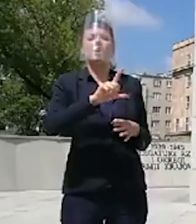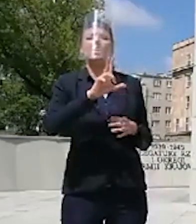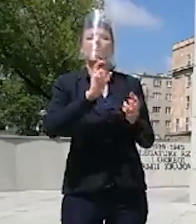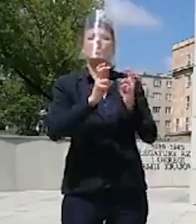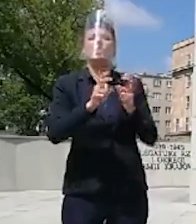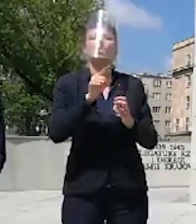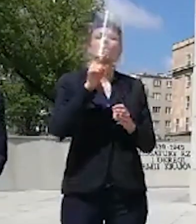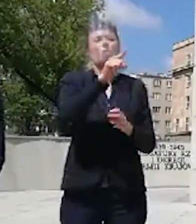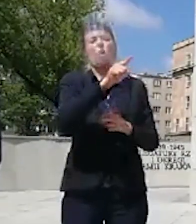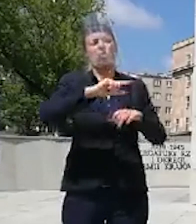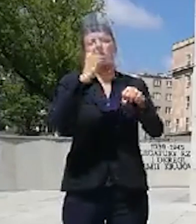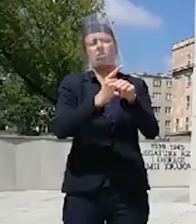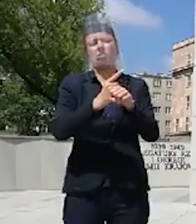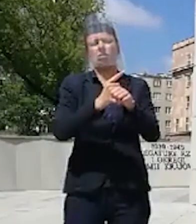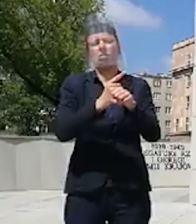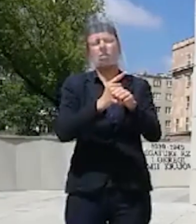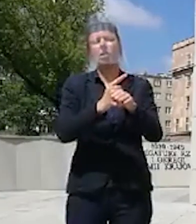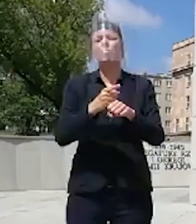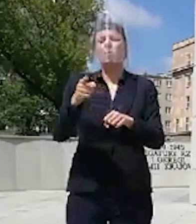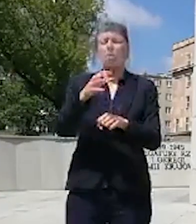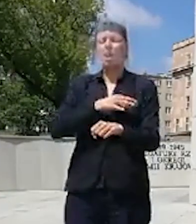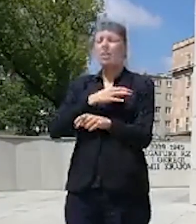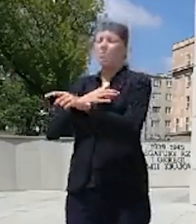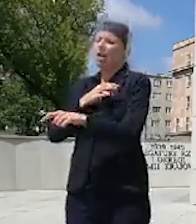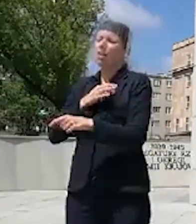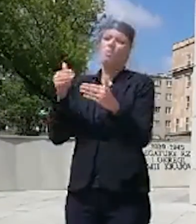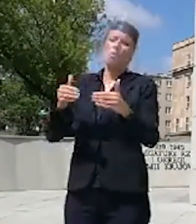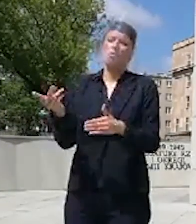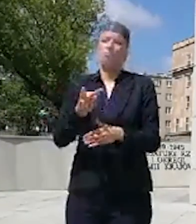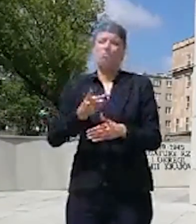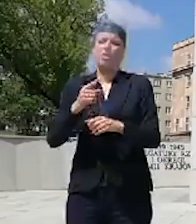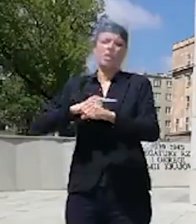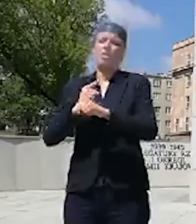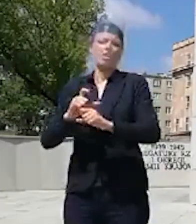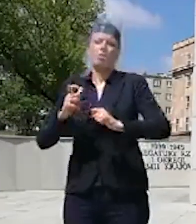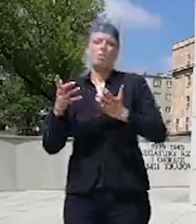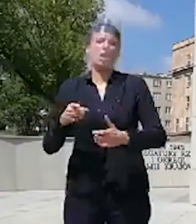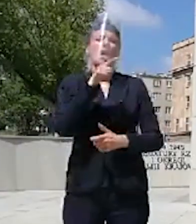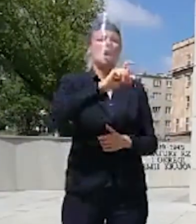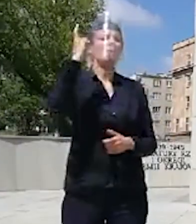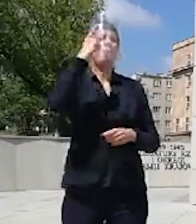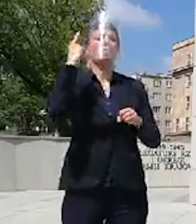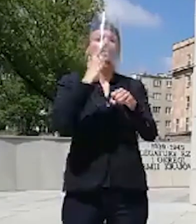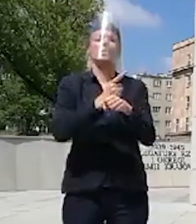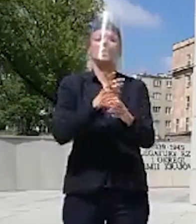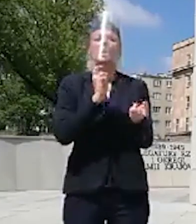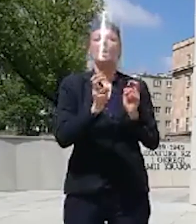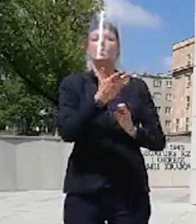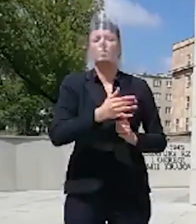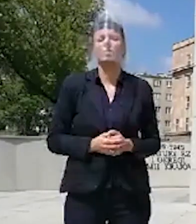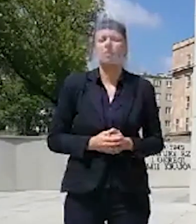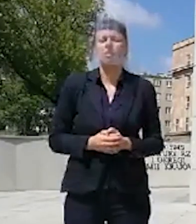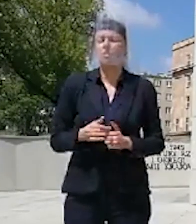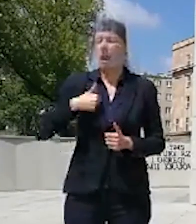sobie zdecydować, co chcą, ale to Jarosław Kaczyński ma dzisiaj narzędzia do odpalenia tego procesu. I nie jestem przekonany, czy on sam jeszcze wie, jaką decyzję